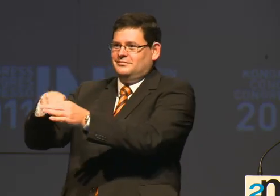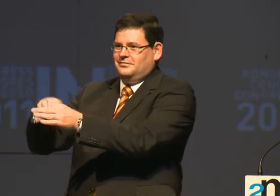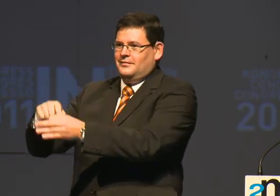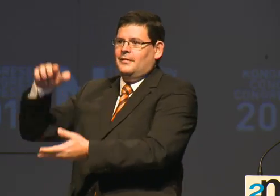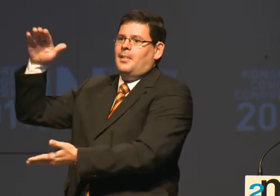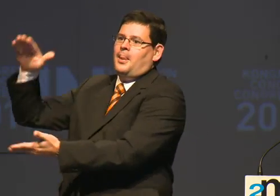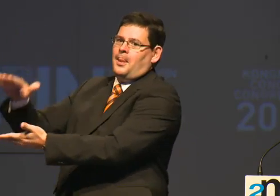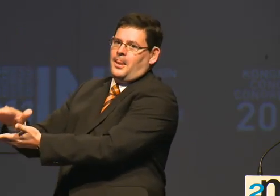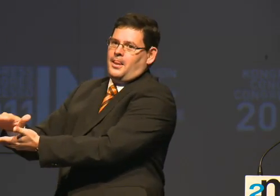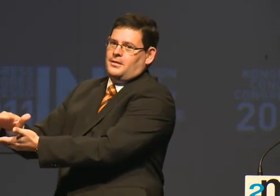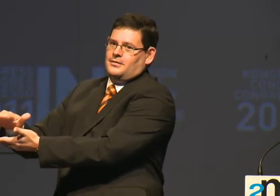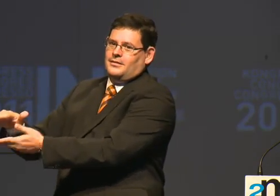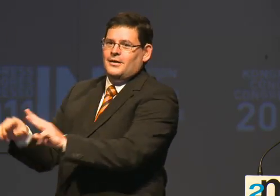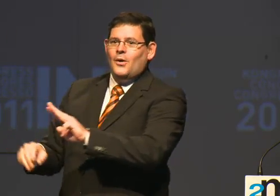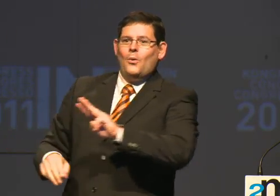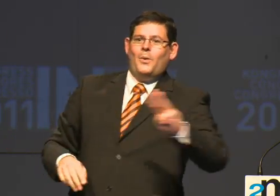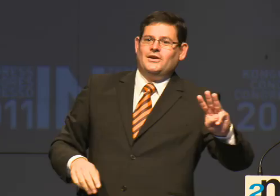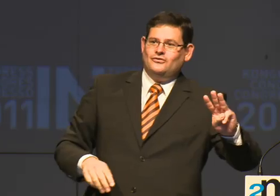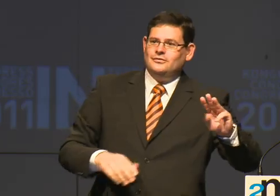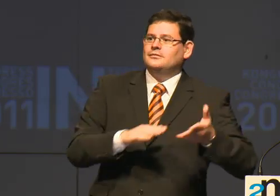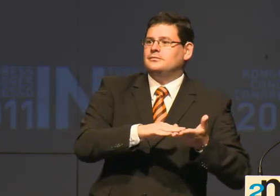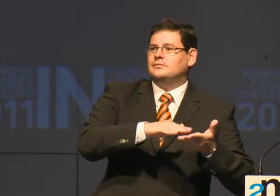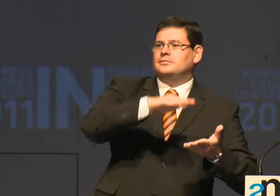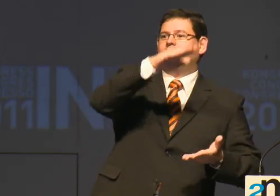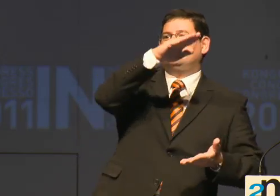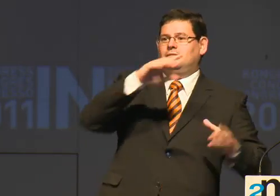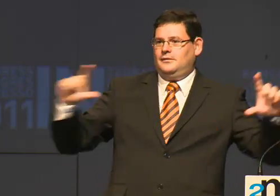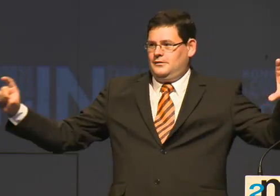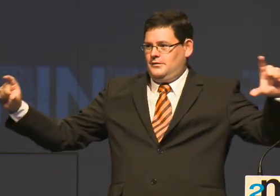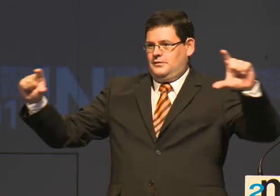On parle de 30 à 40% grand maximum.